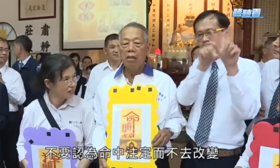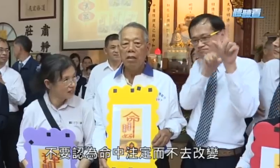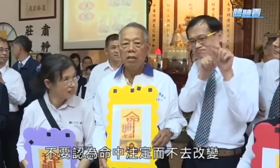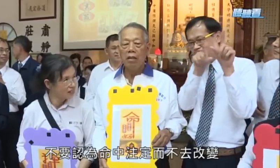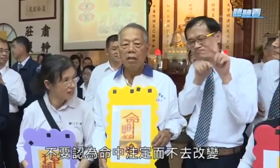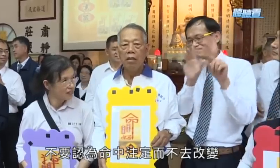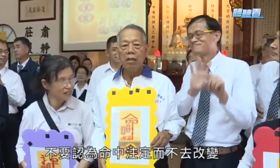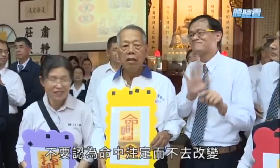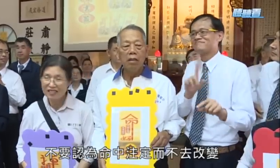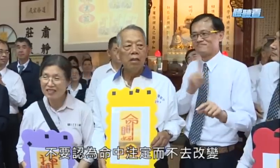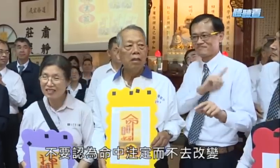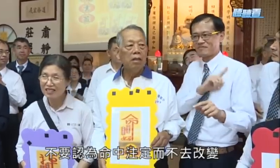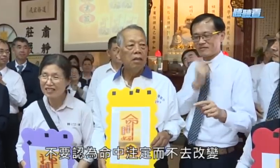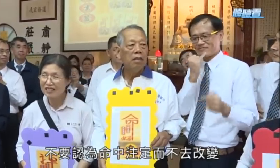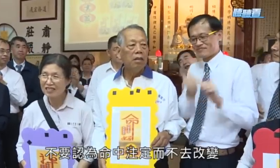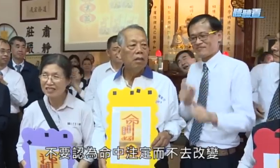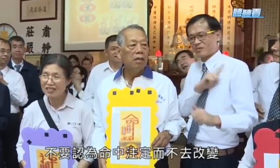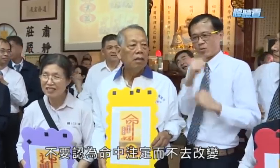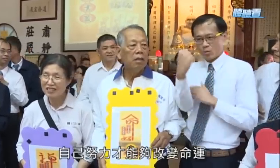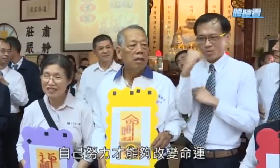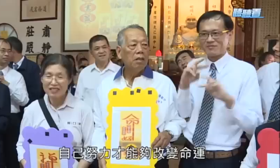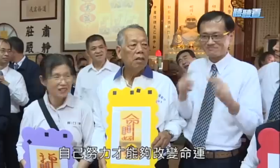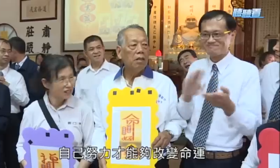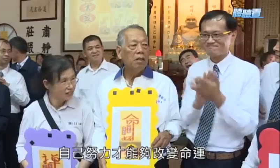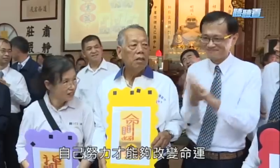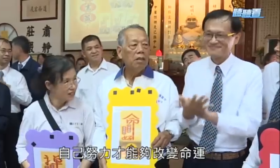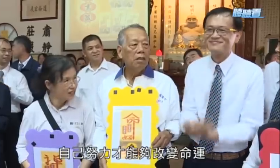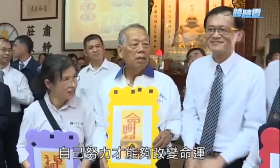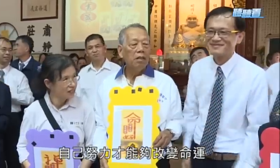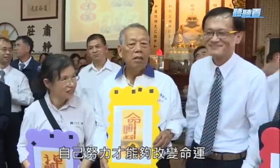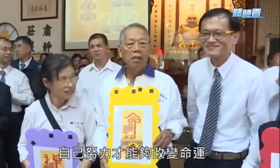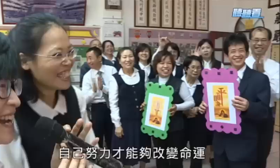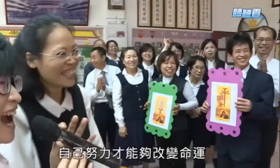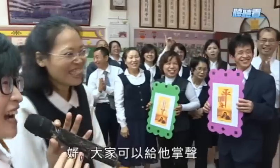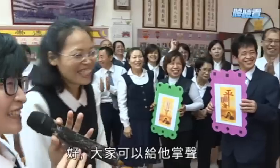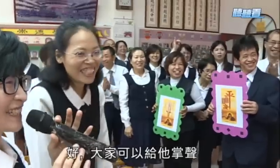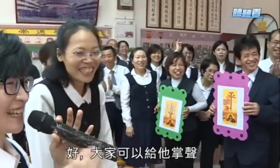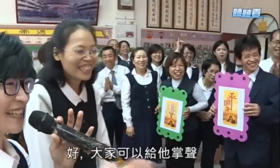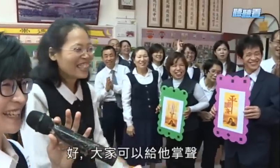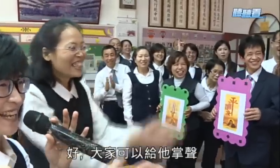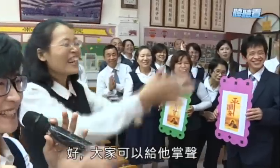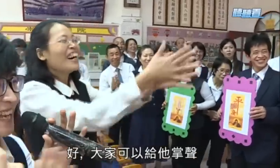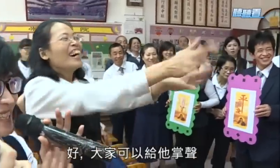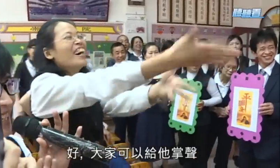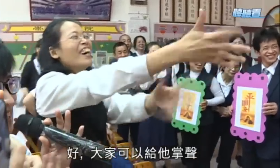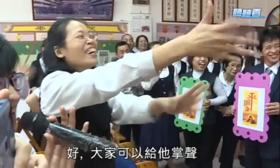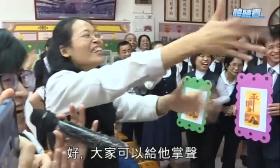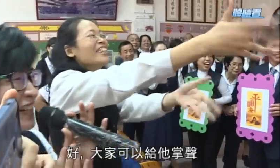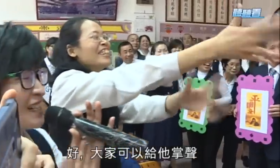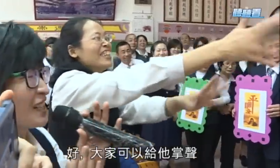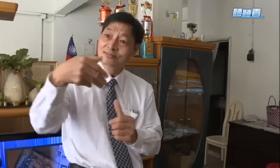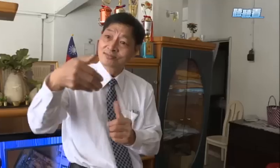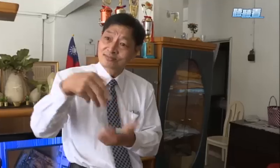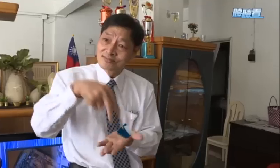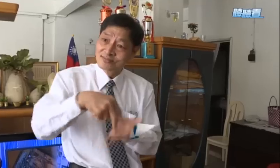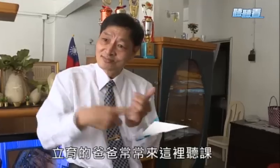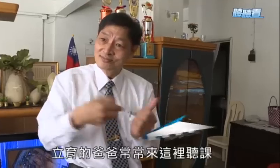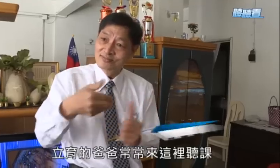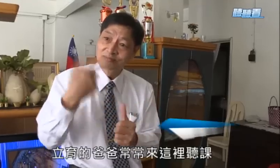定而不去改变，自己努力啊，才能够改变命运。 好，大家可以给他掌声哈。 丽宇的爸